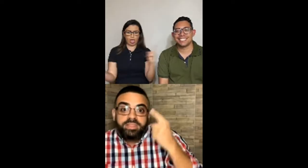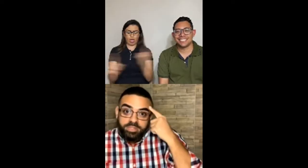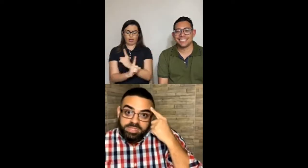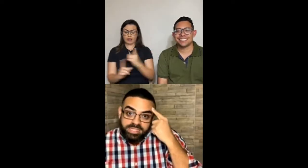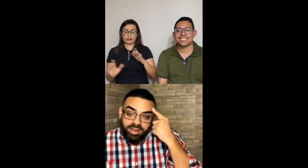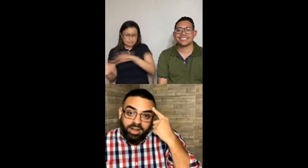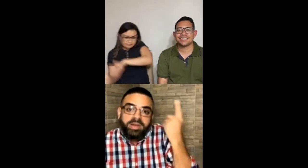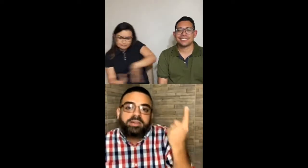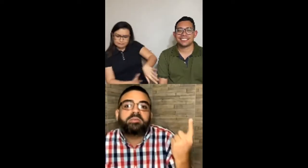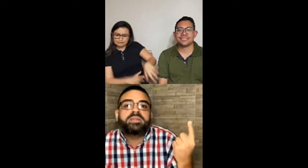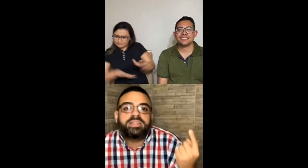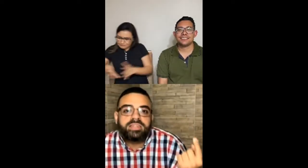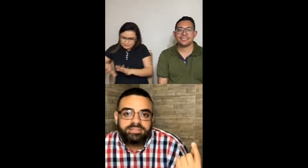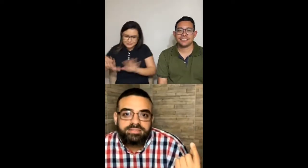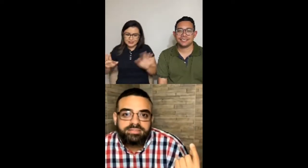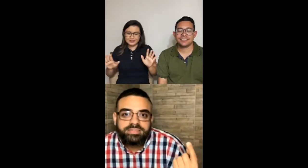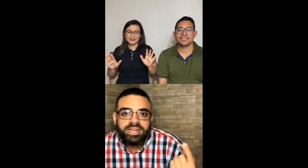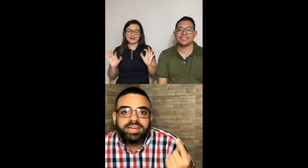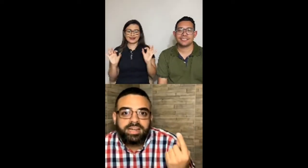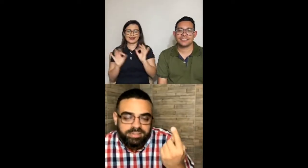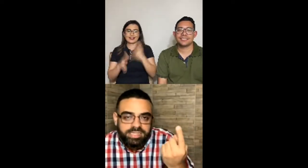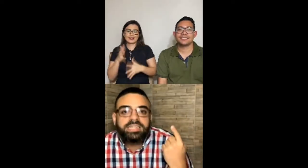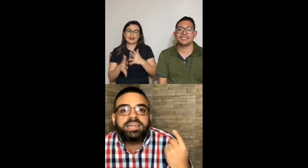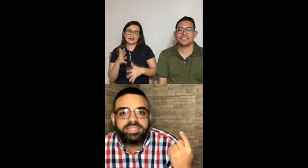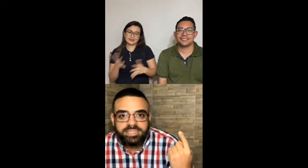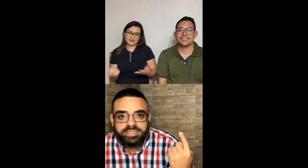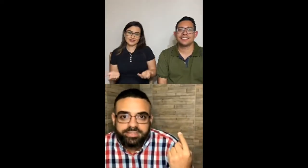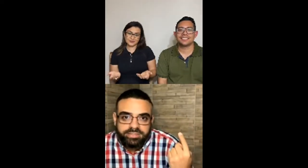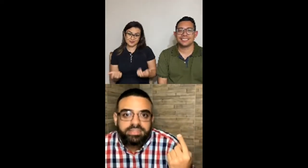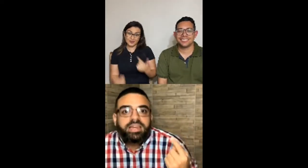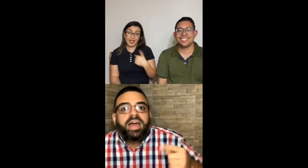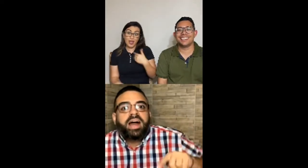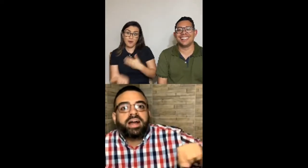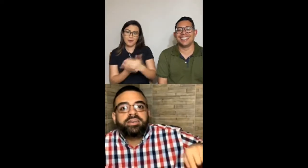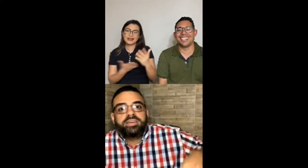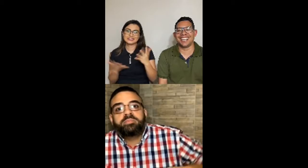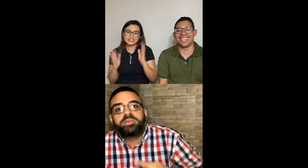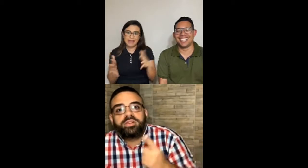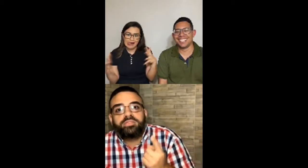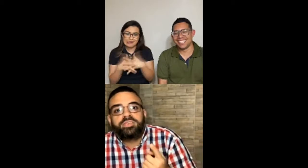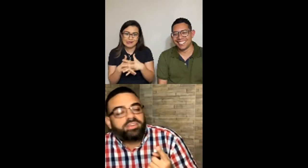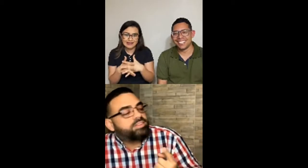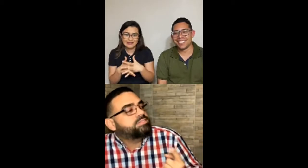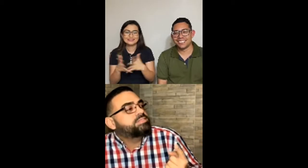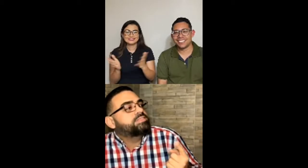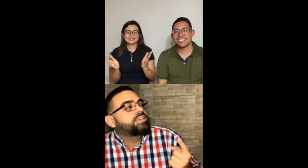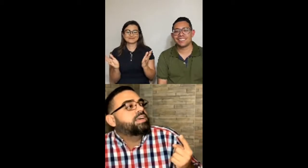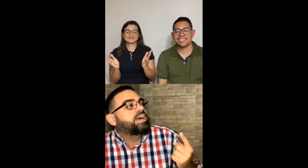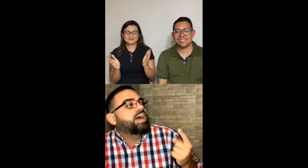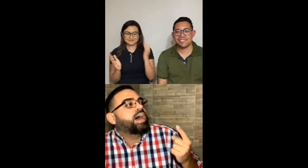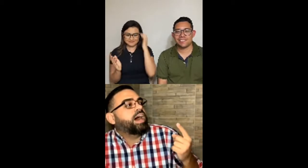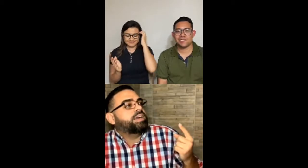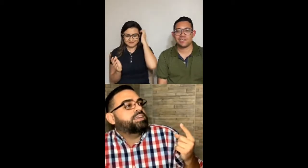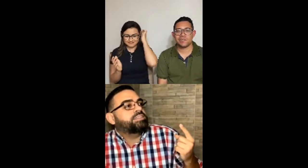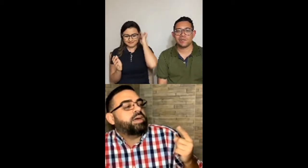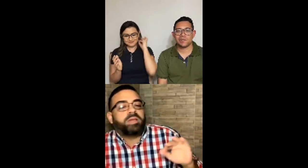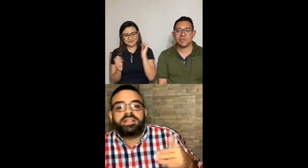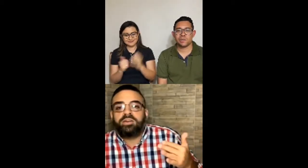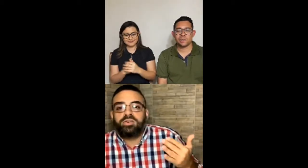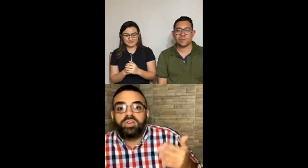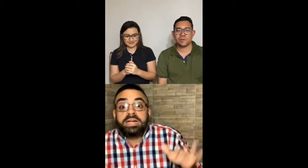digo, como assim? Ela tá me atrapalhando, não passa no meio não. Assim, olha como é que eu comecei. Causando na igreja.